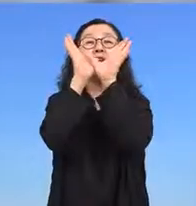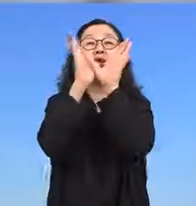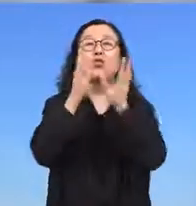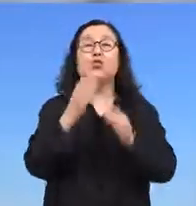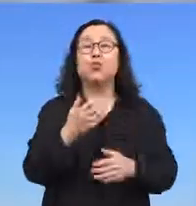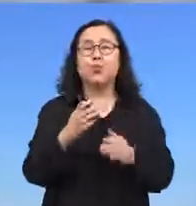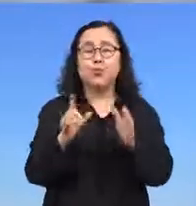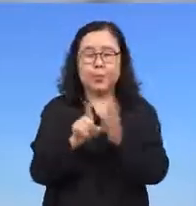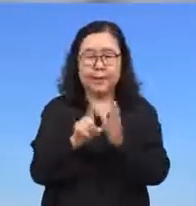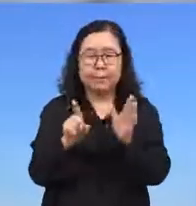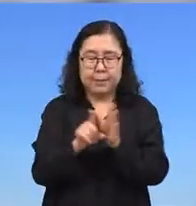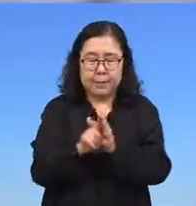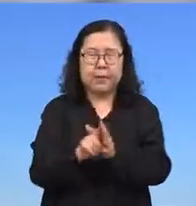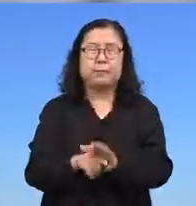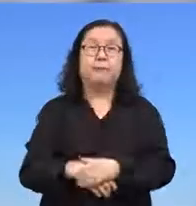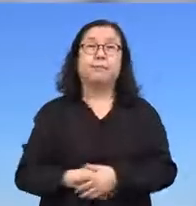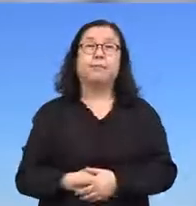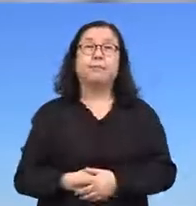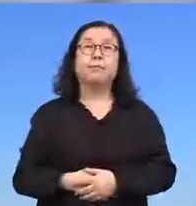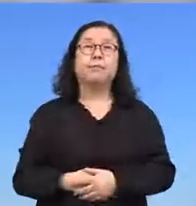줄로 믿습니다.